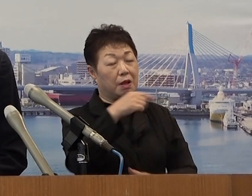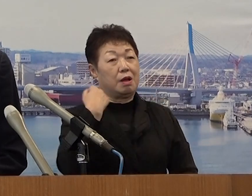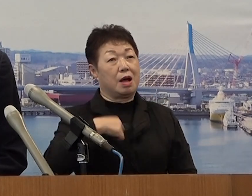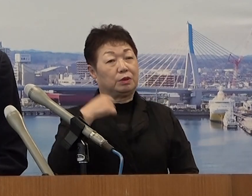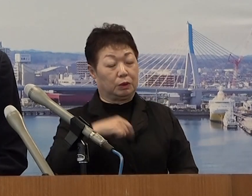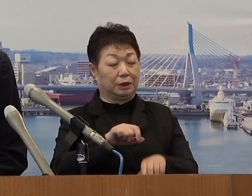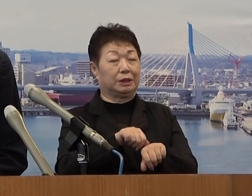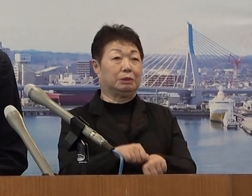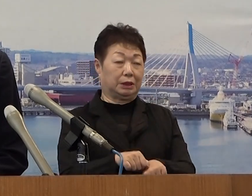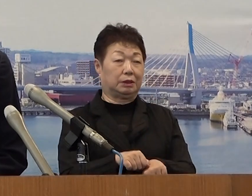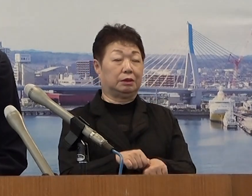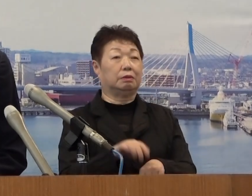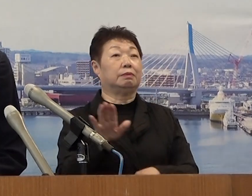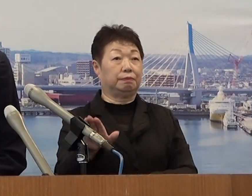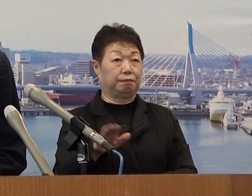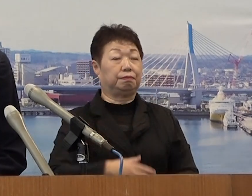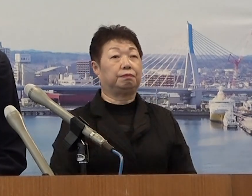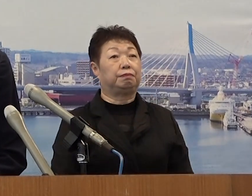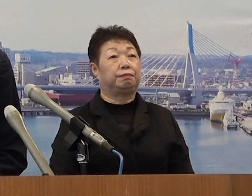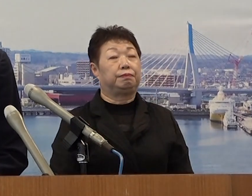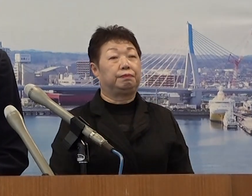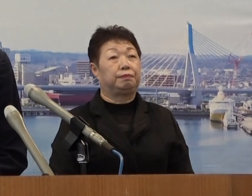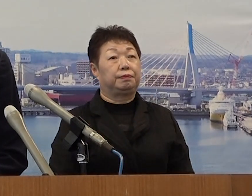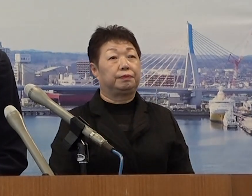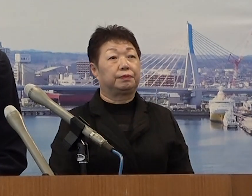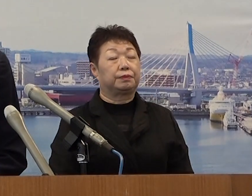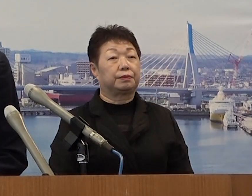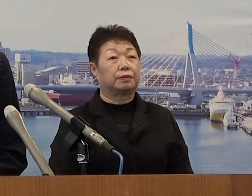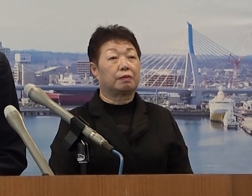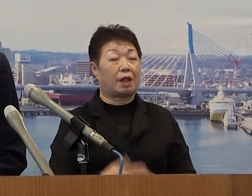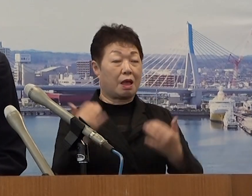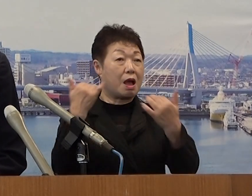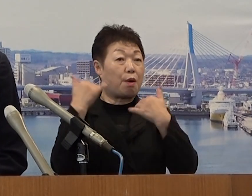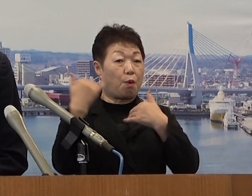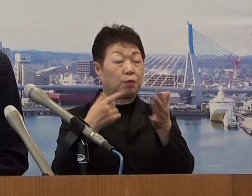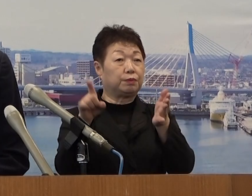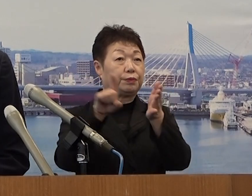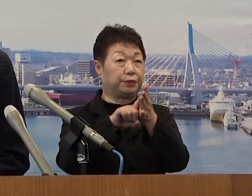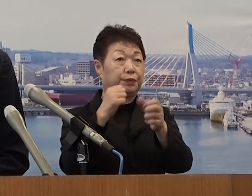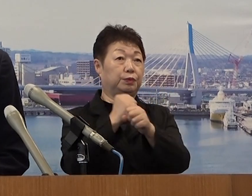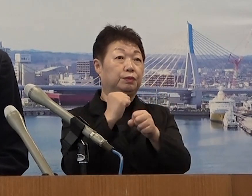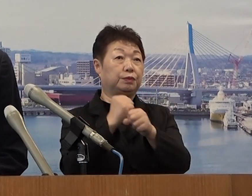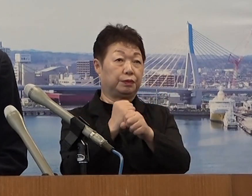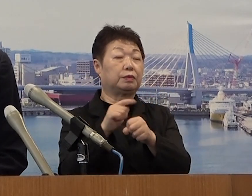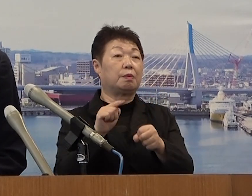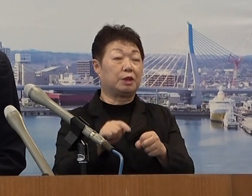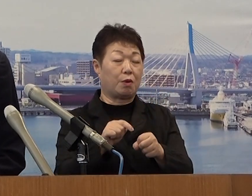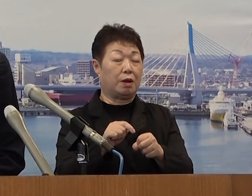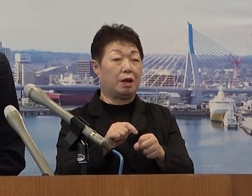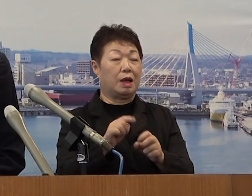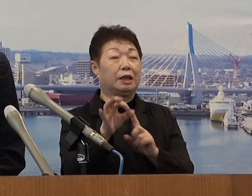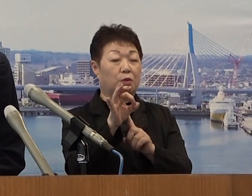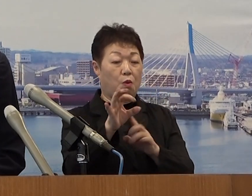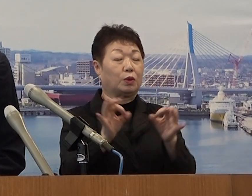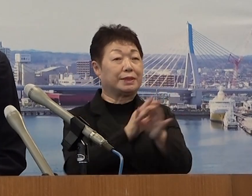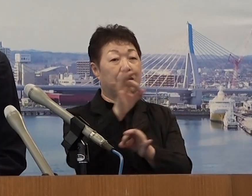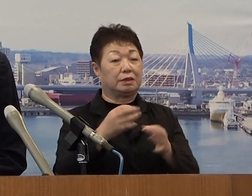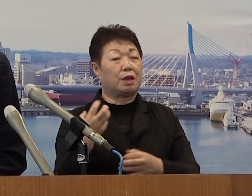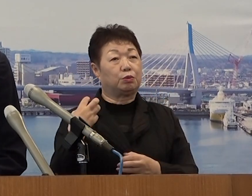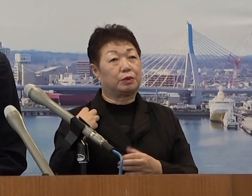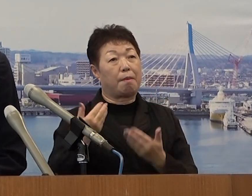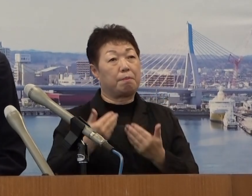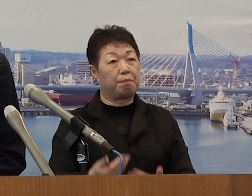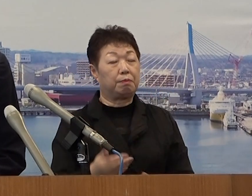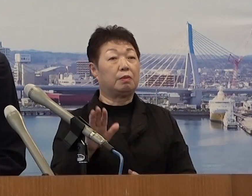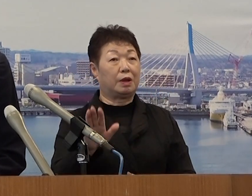に厳しい夏でございます。このエアコンの設置につきましては多額の財政負担を要する